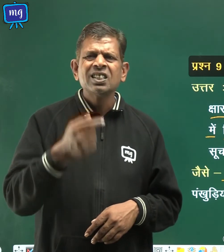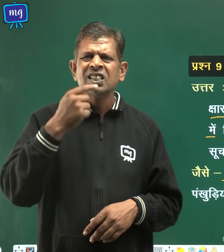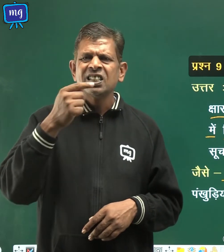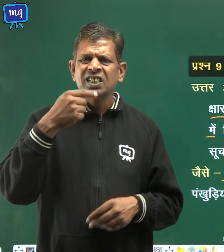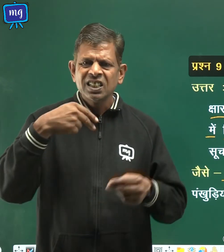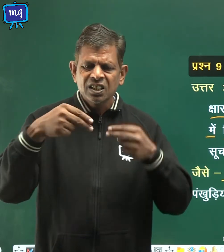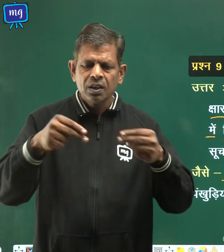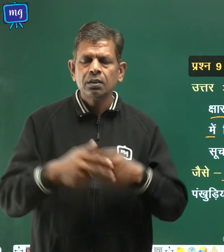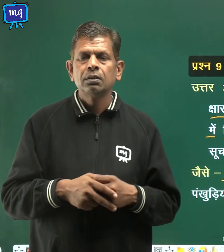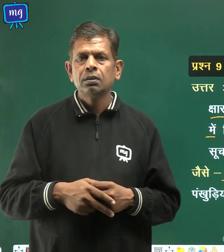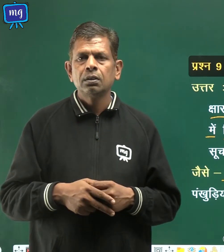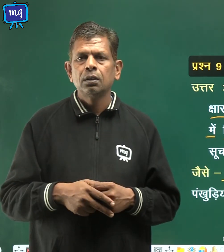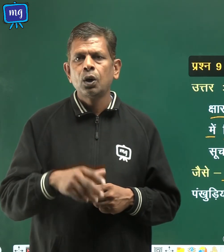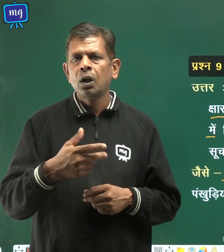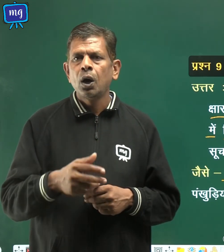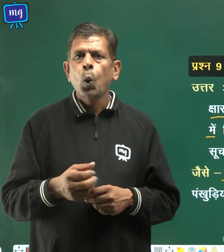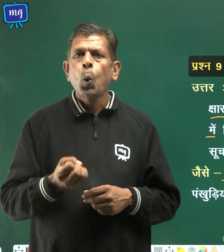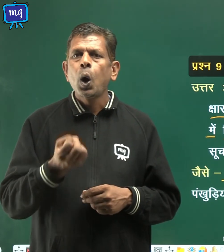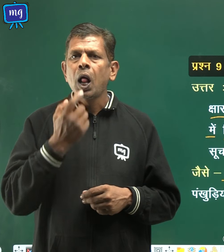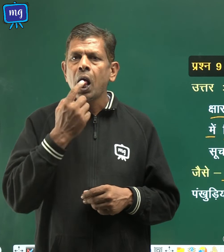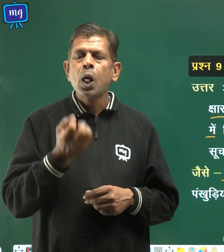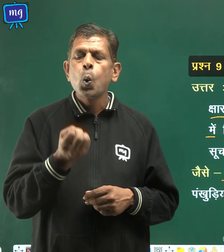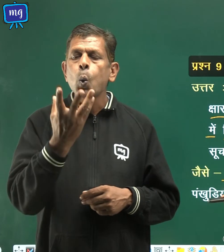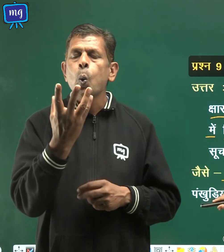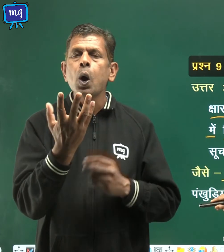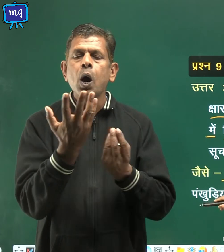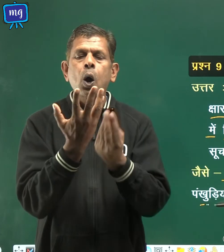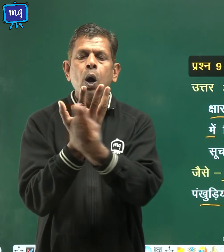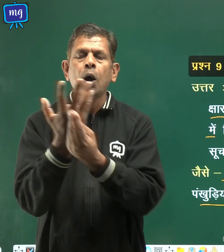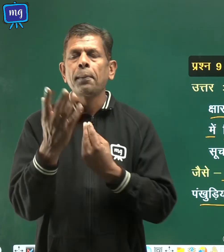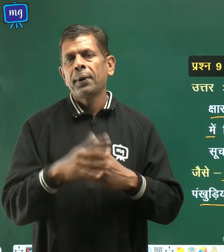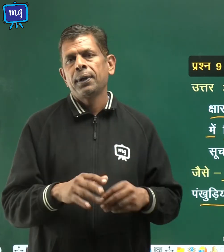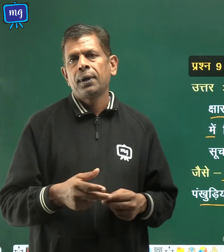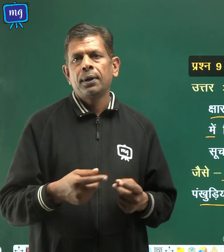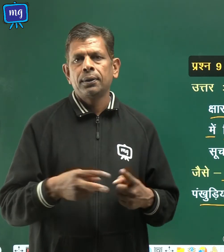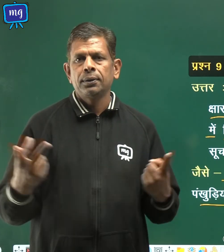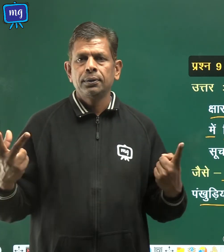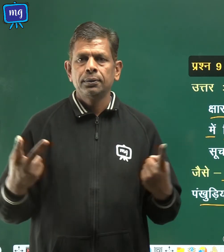लिटमस, गुड़हल की पंखुड़ियाँ आदि।